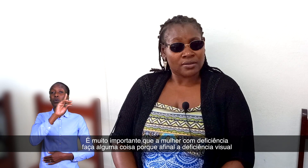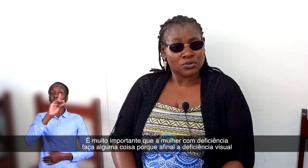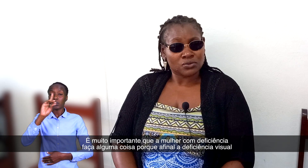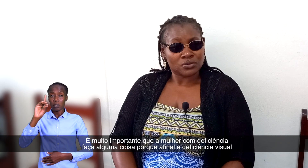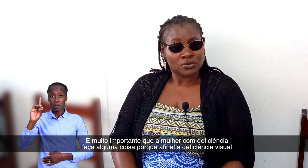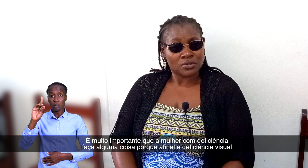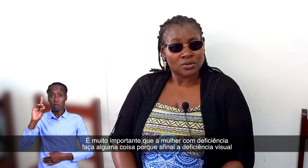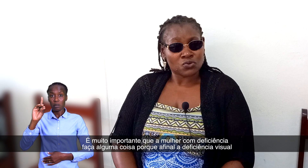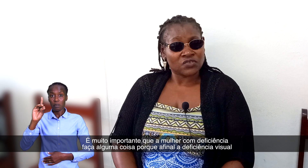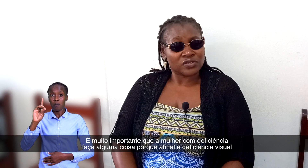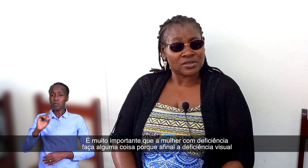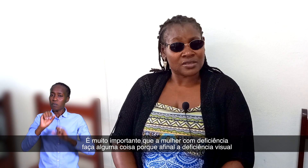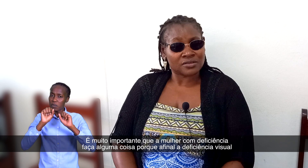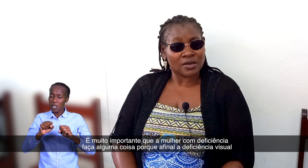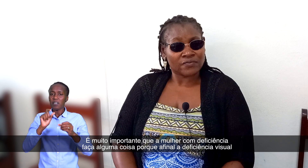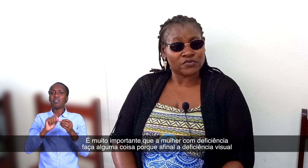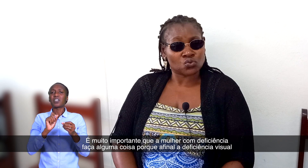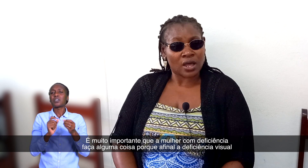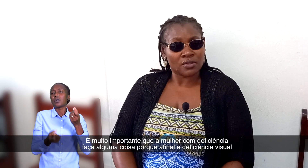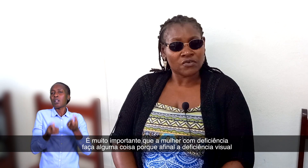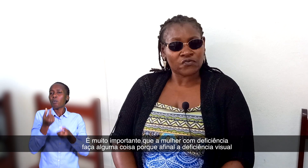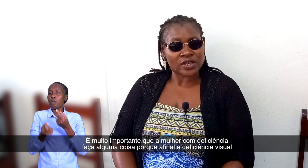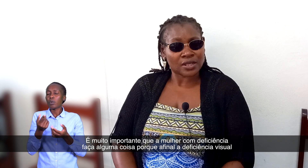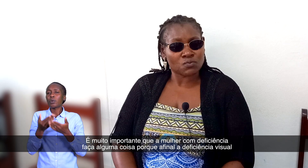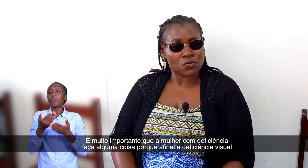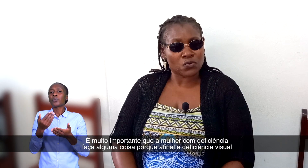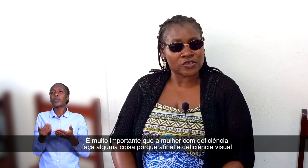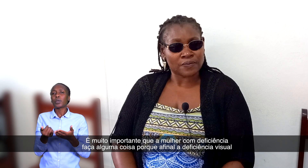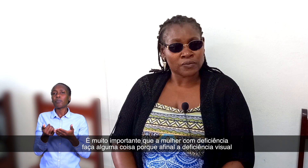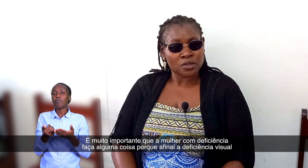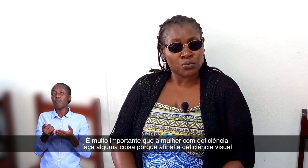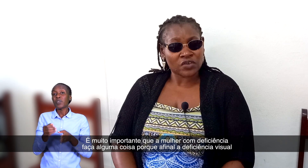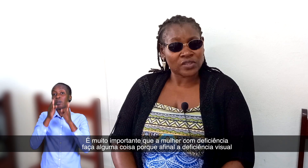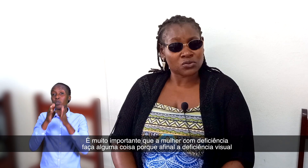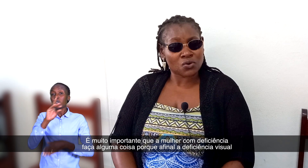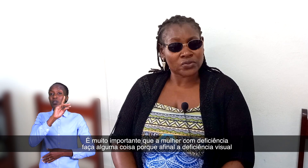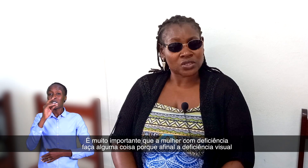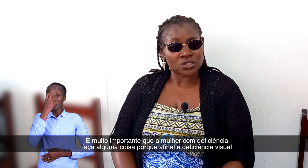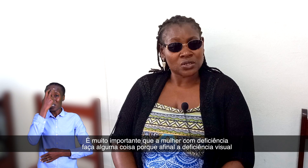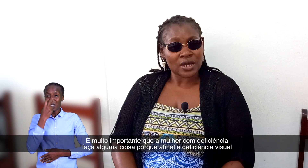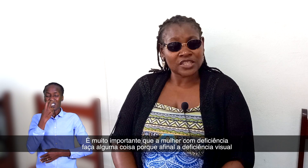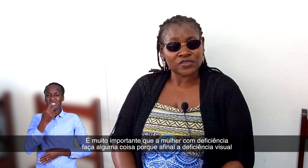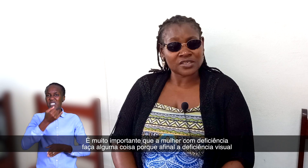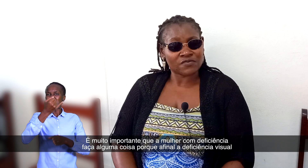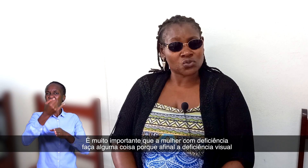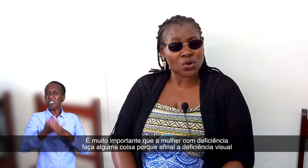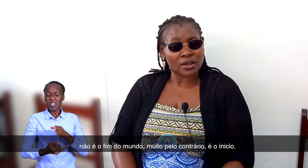com deficiência visual faça alguma coisa. Porque, afinal de contas, a deficiência visual